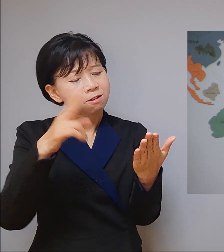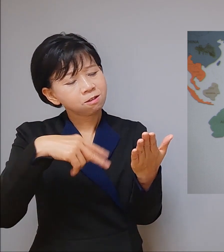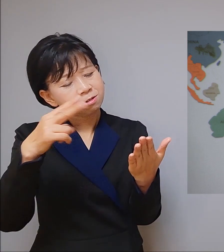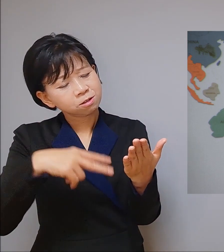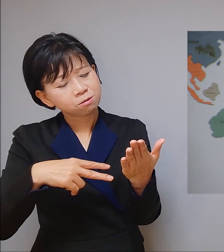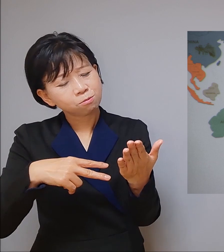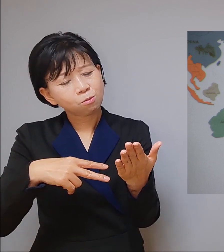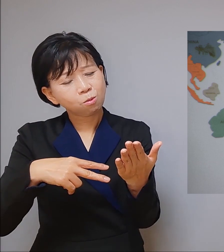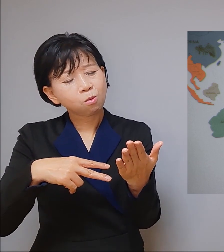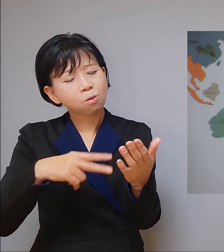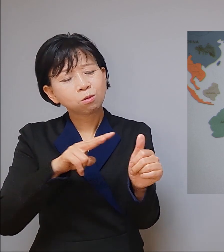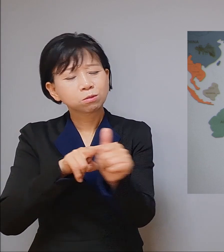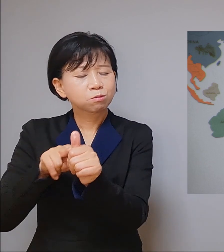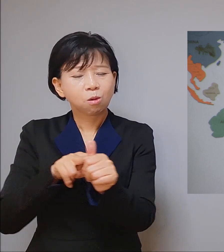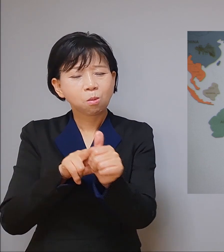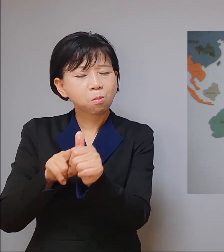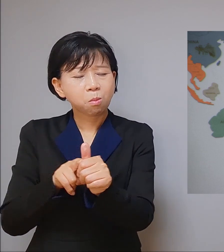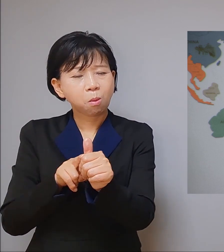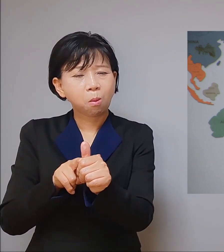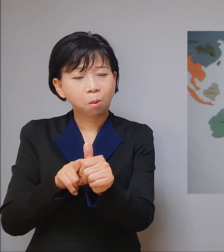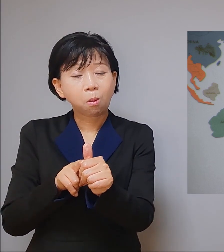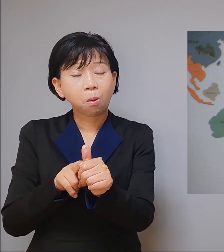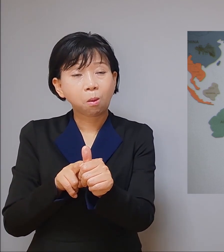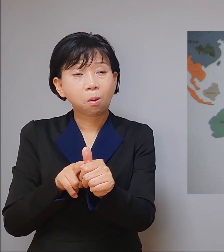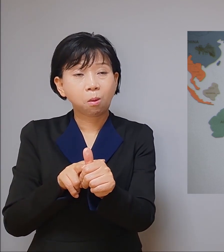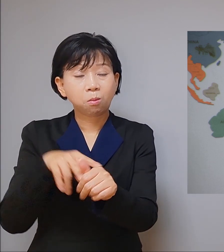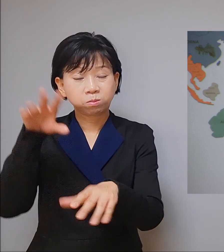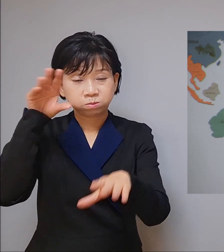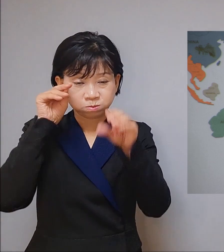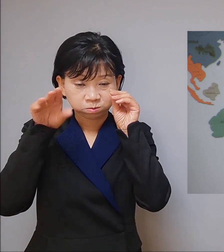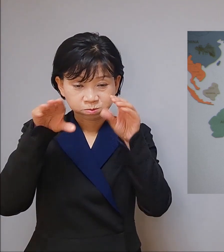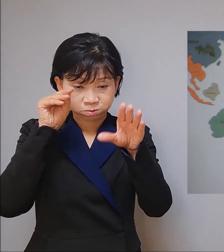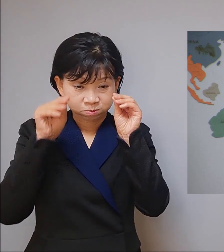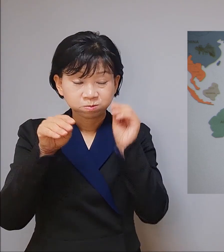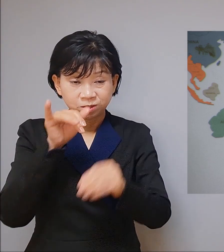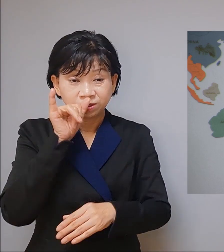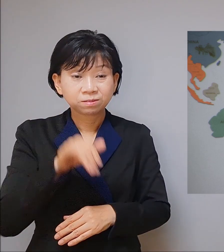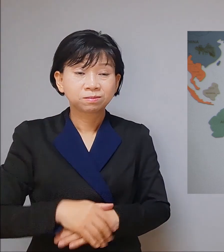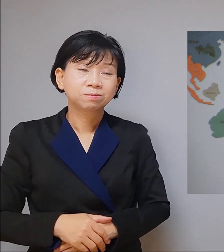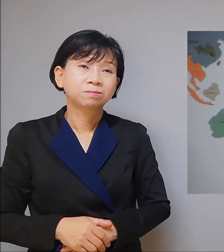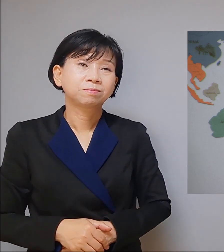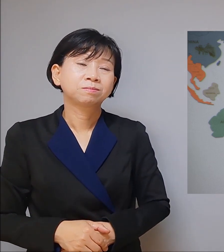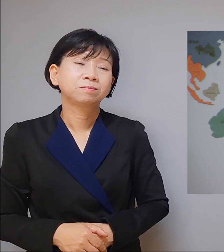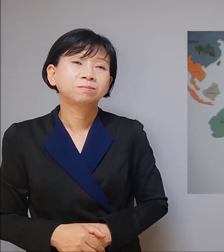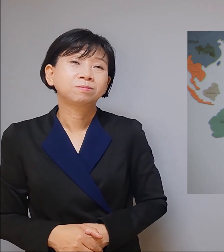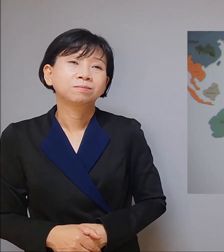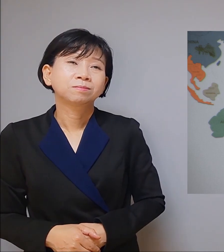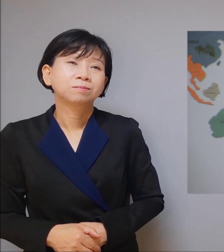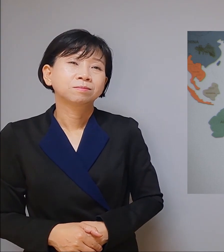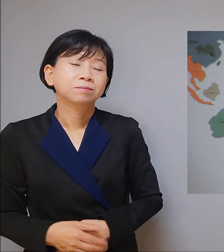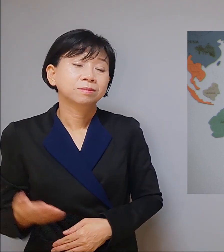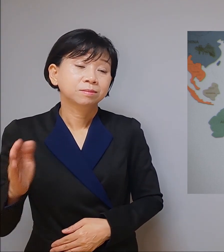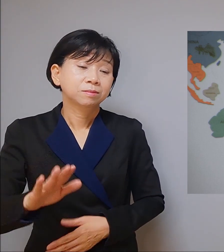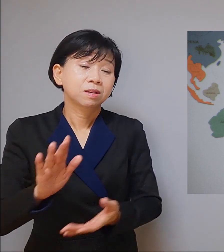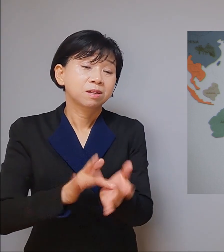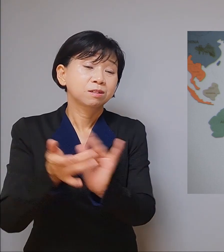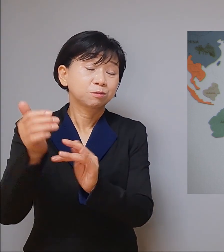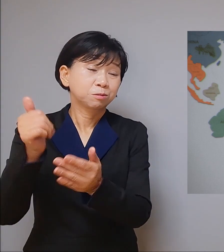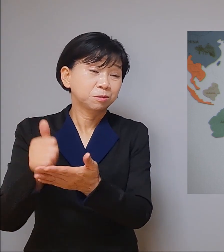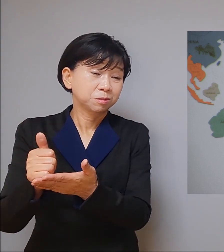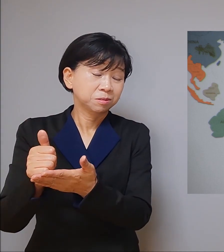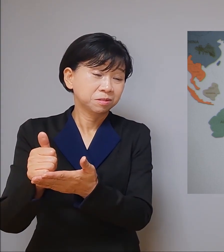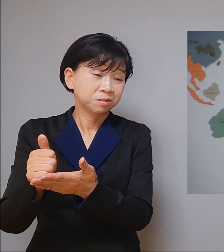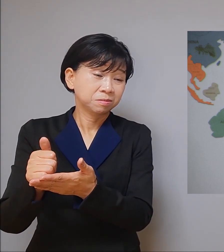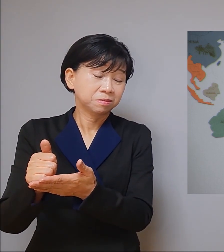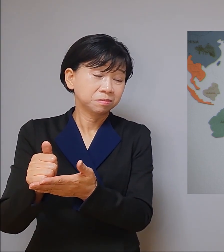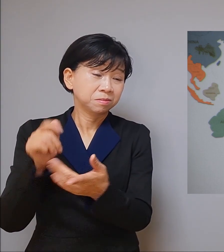정보를 어떤 것들을 통해서 때로는 유튜브를 통해서 보기도 하고 듣기도 합니다. 그러나 예수님은 그런 것으로는